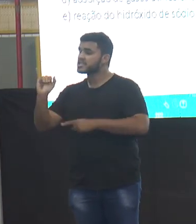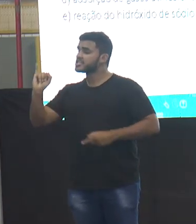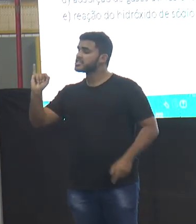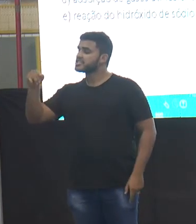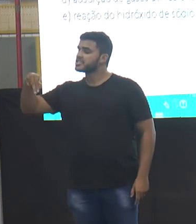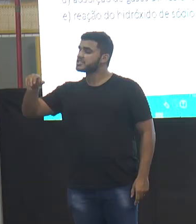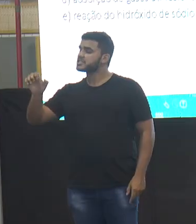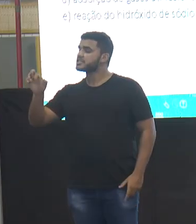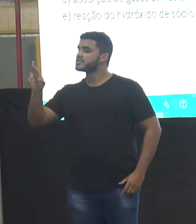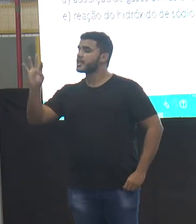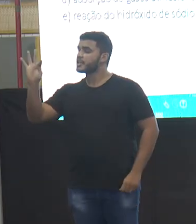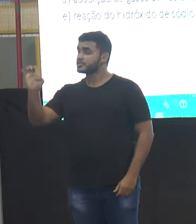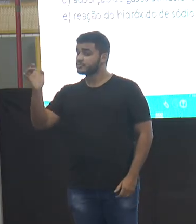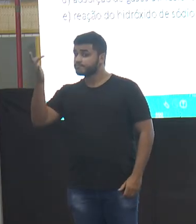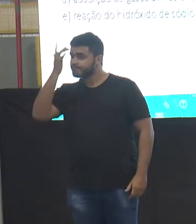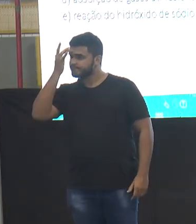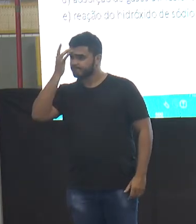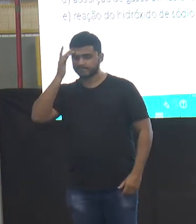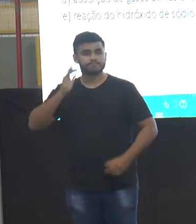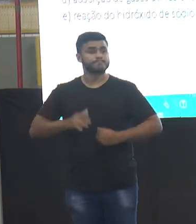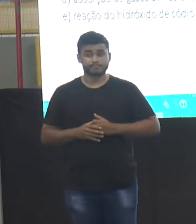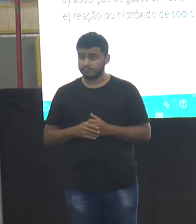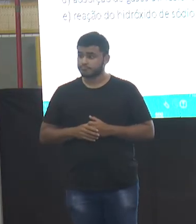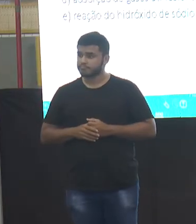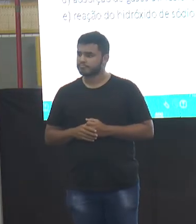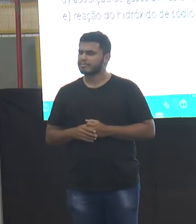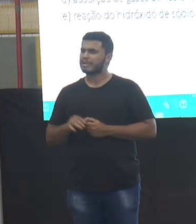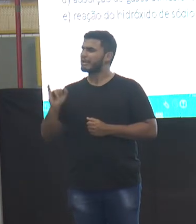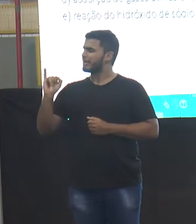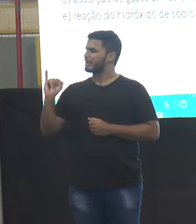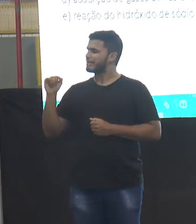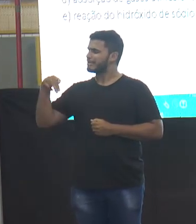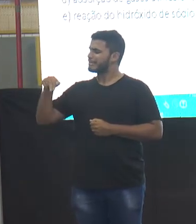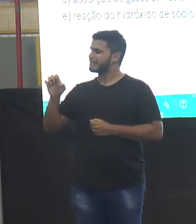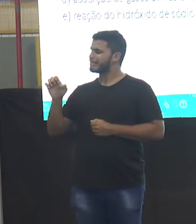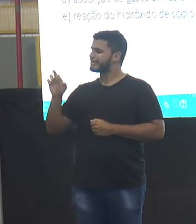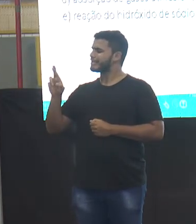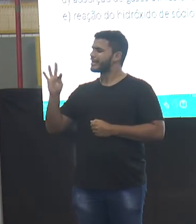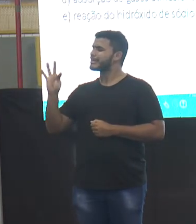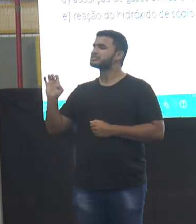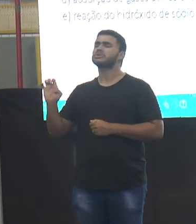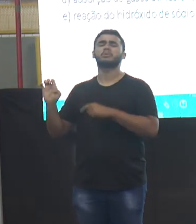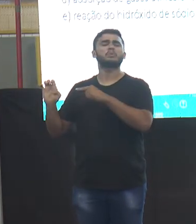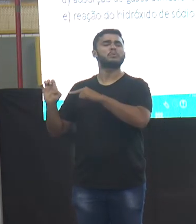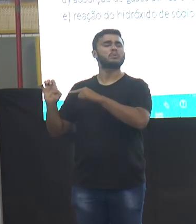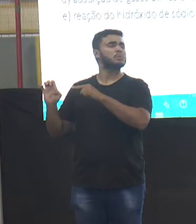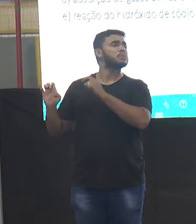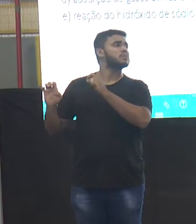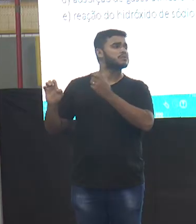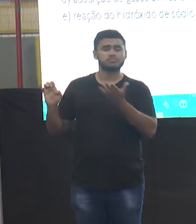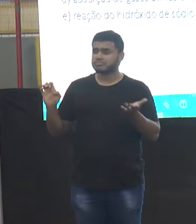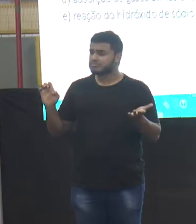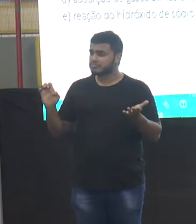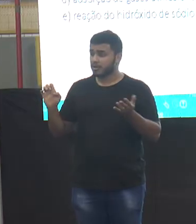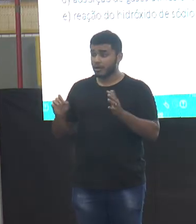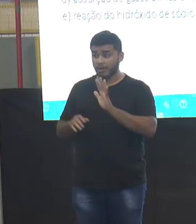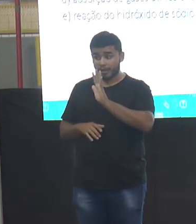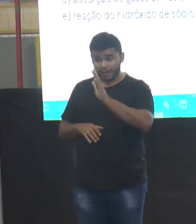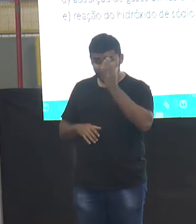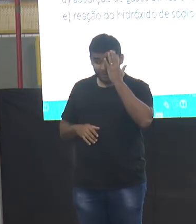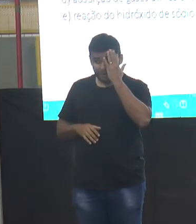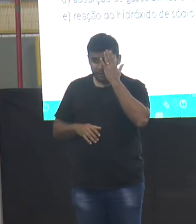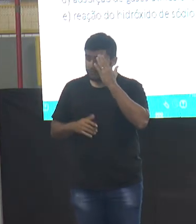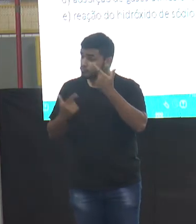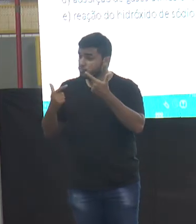gentileza. Inerte. Ah, Michel, mas eu não sei o que é inerte. Eu estou aqui para dizer o que é. Inerte é que